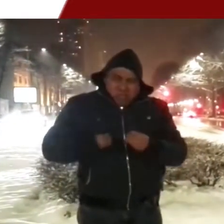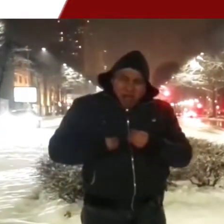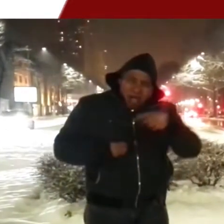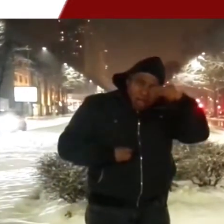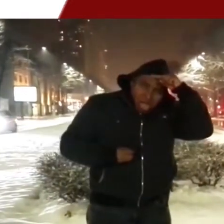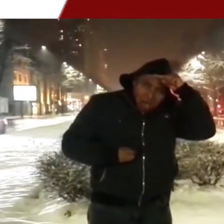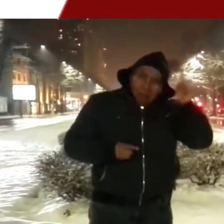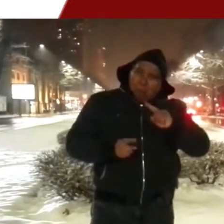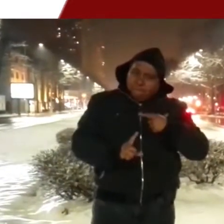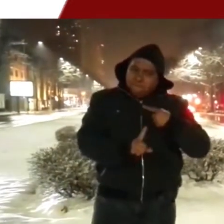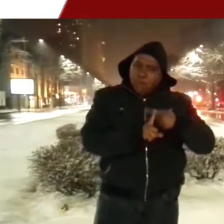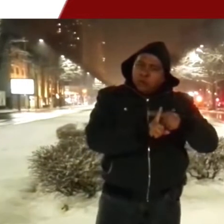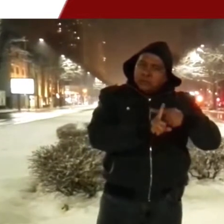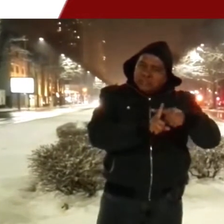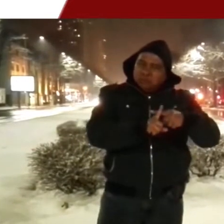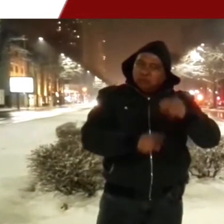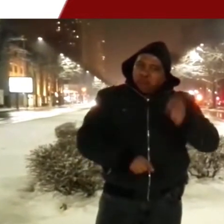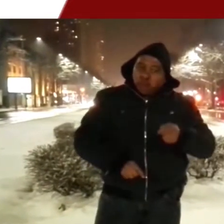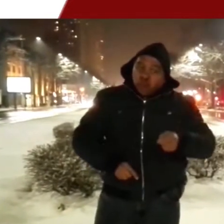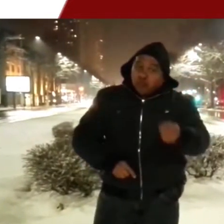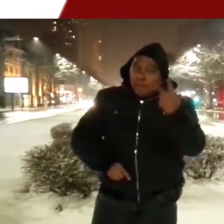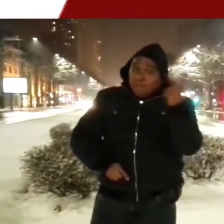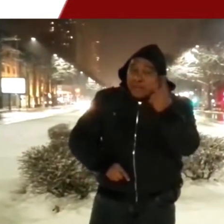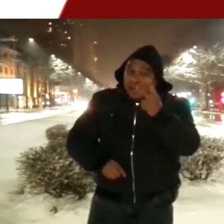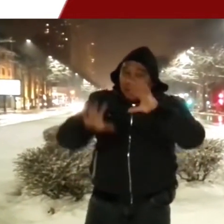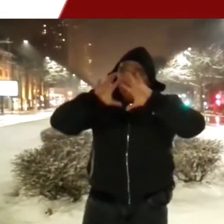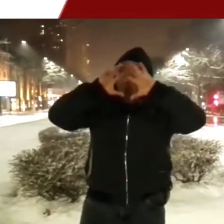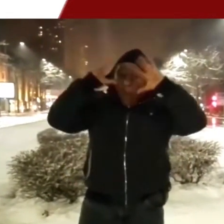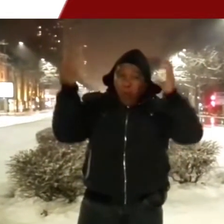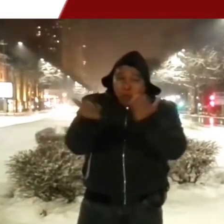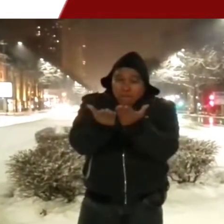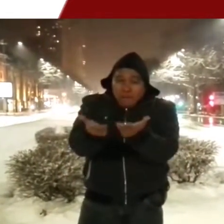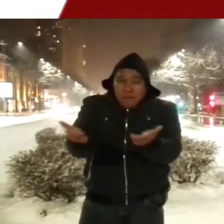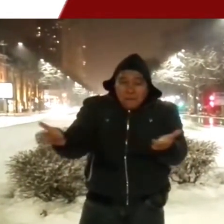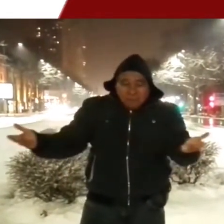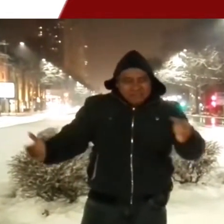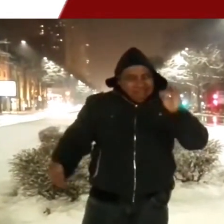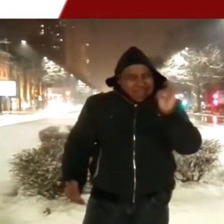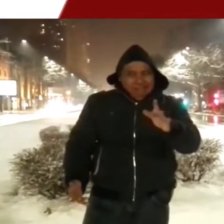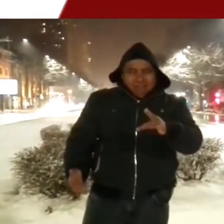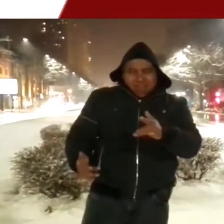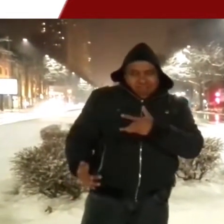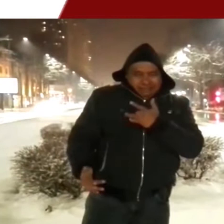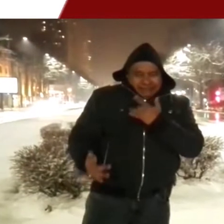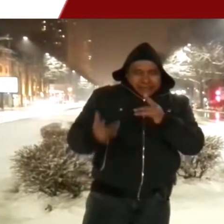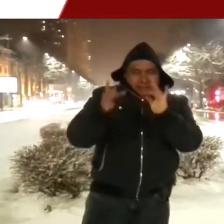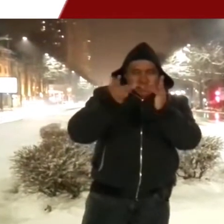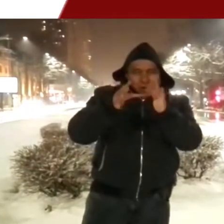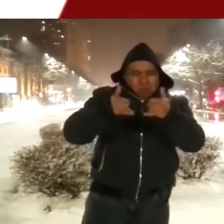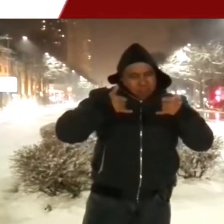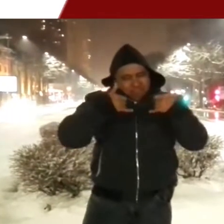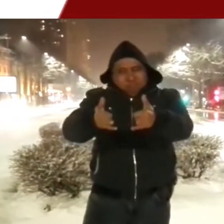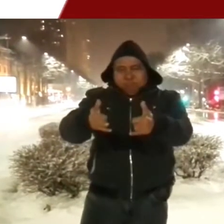A pesar del frío, nos sentimos muy optimistas, pues estamos seguros que este viernes, ante un auditorio internacional, Centro